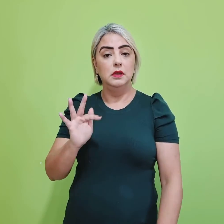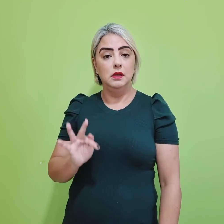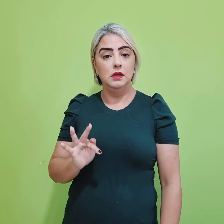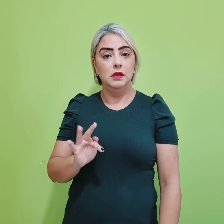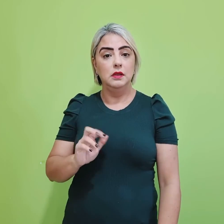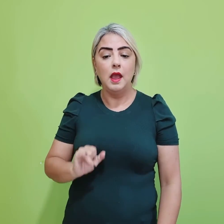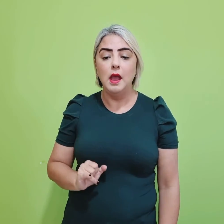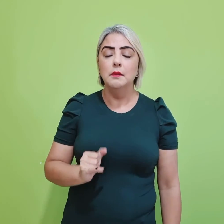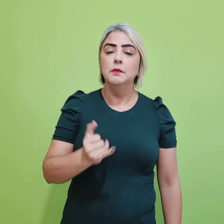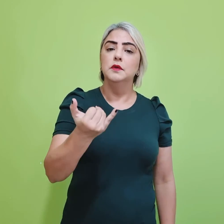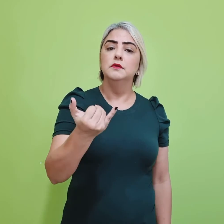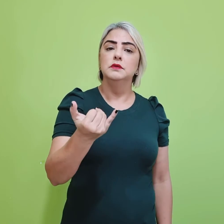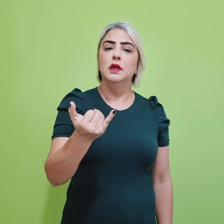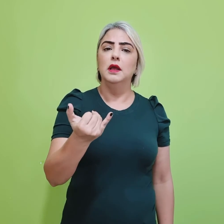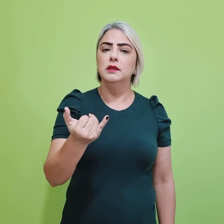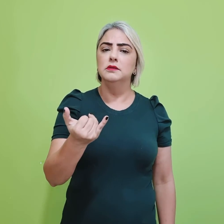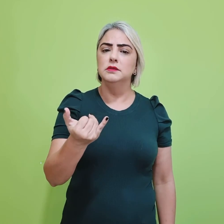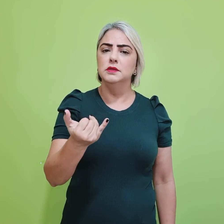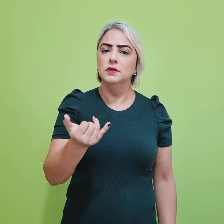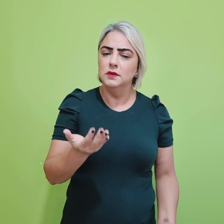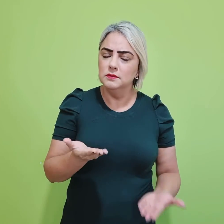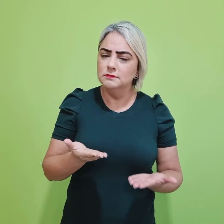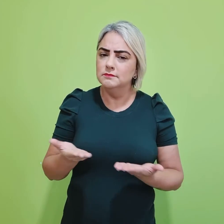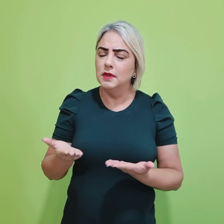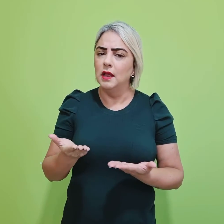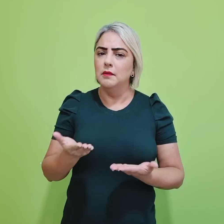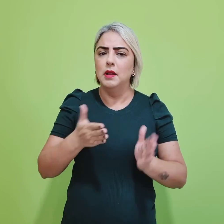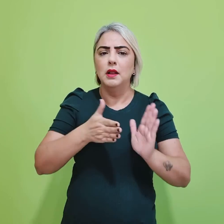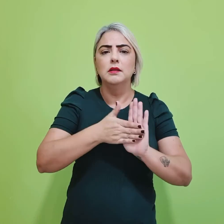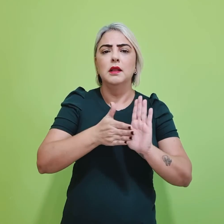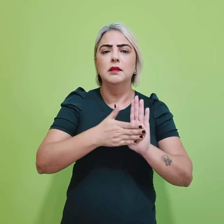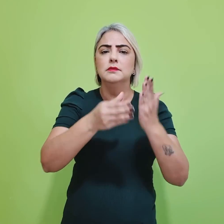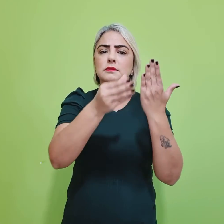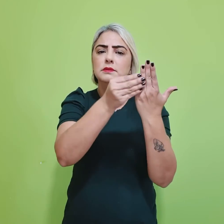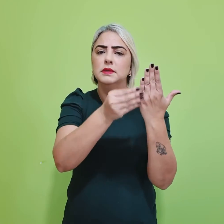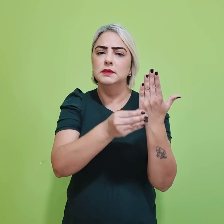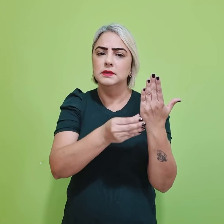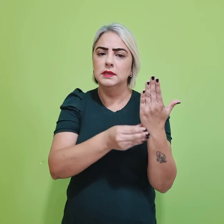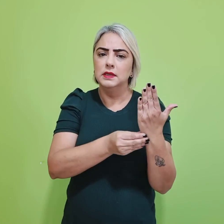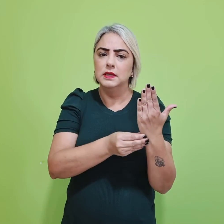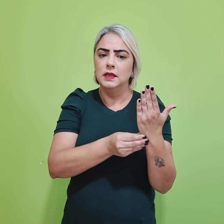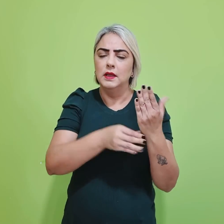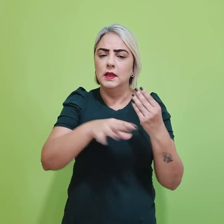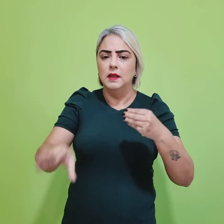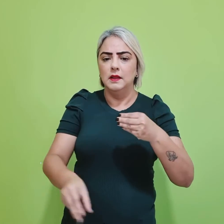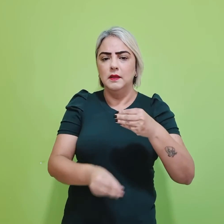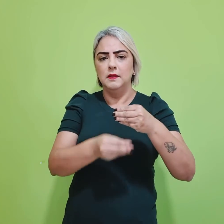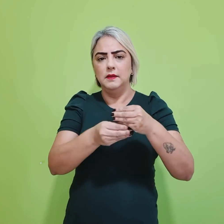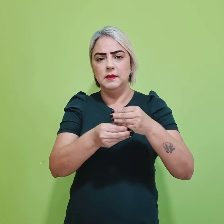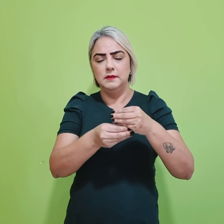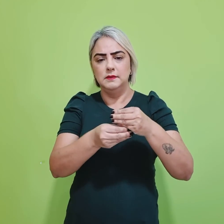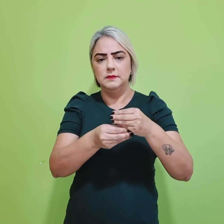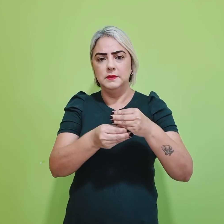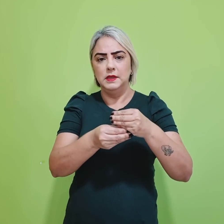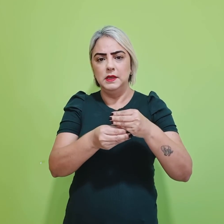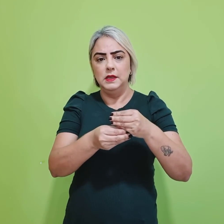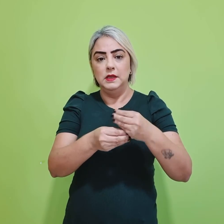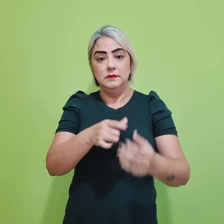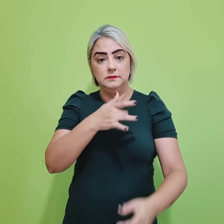Simpro-DF aproveita a oportunidade para lançar a cartilha adicional de